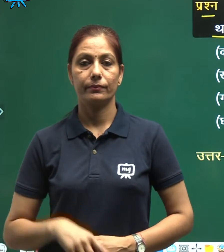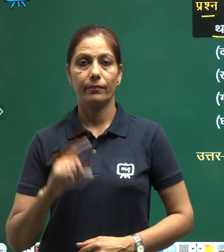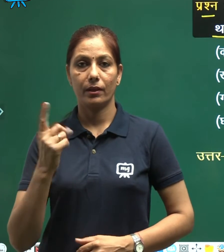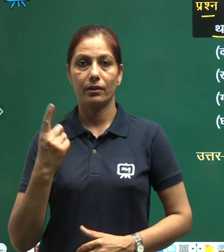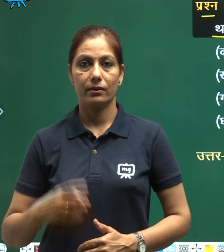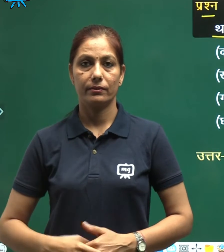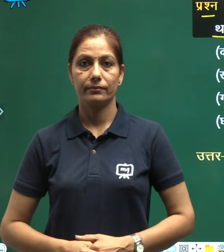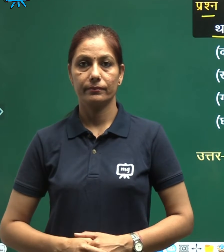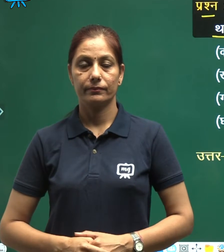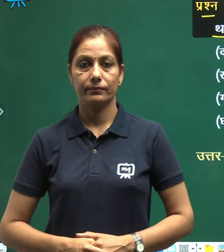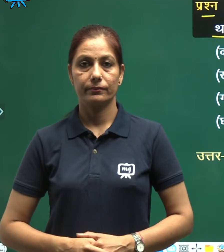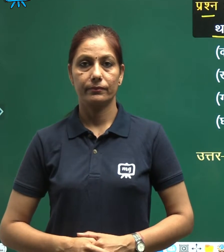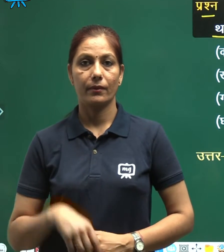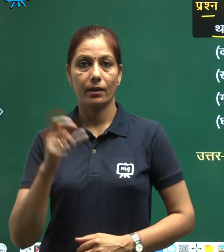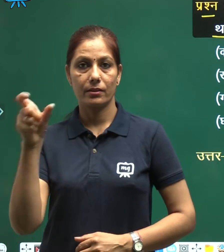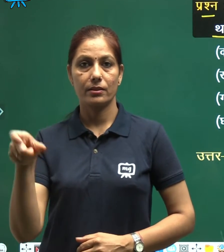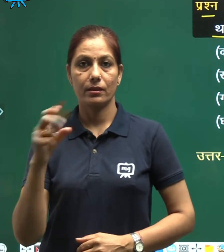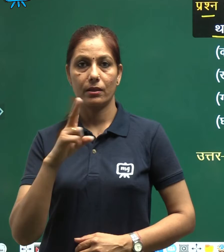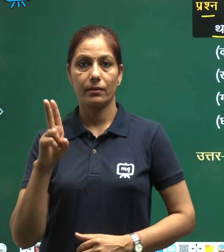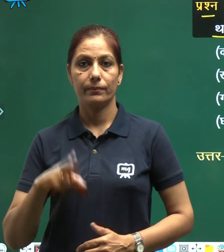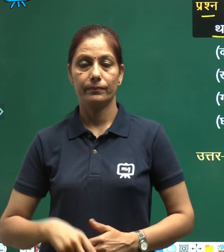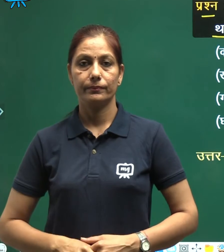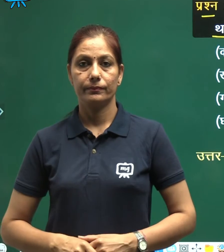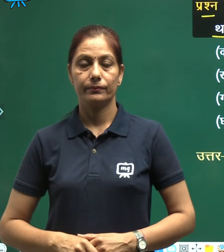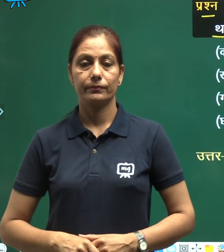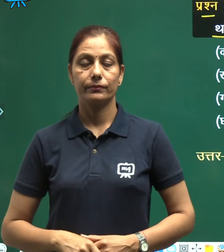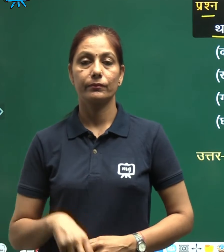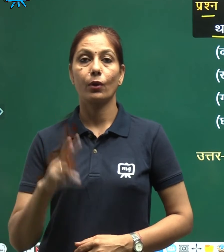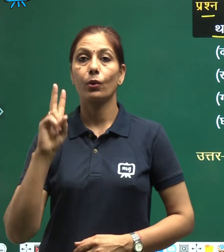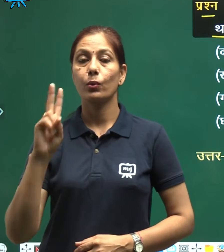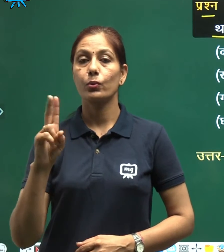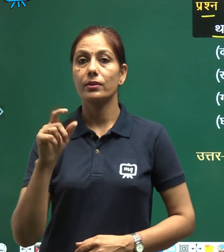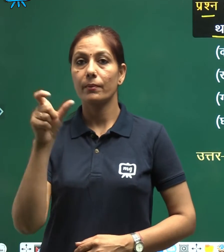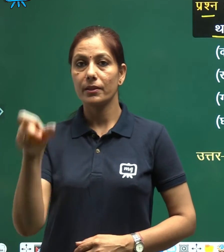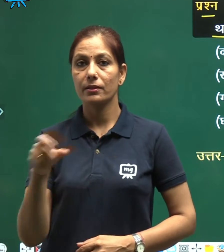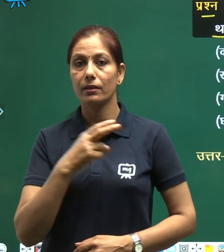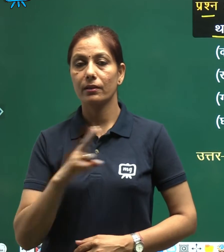पहला अलोपीदीन, दूसरा वंशीधर,